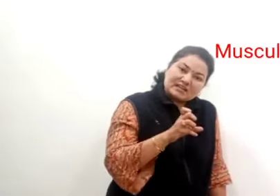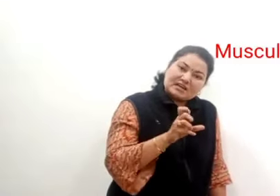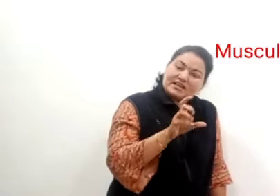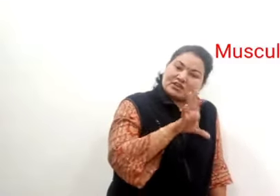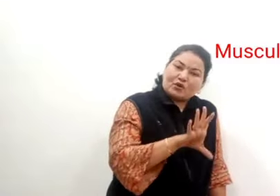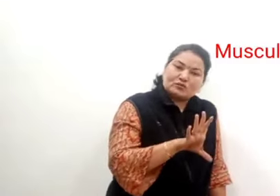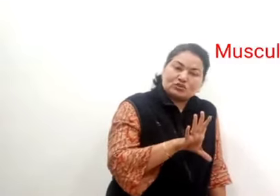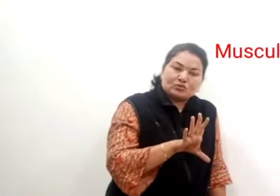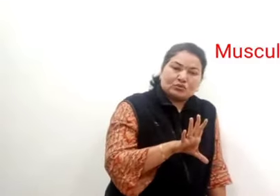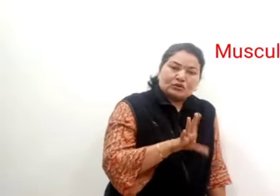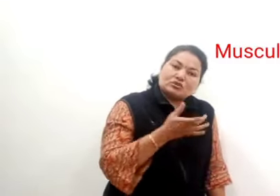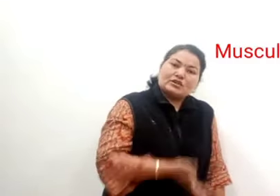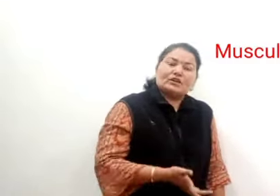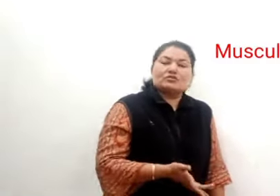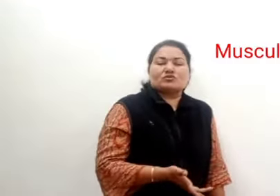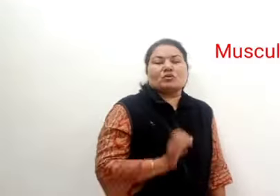येतात and they form tissue. So here also